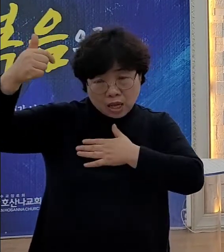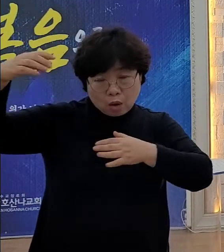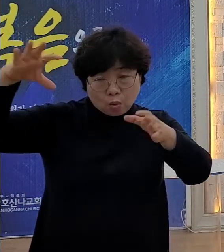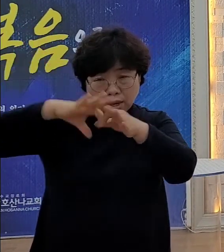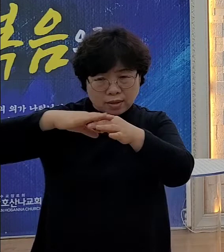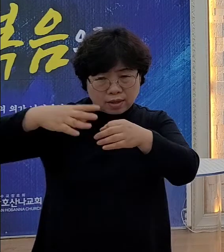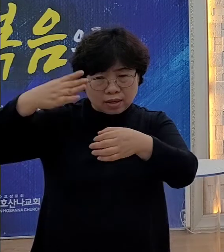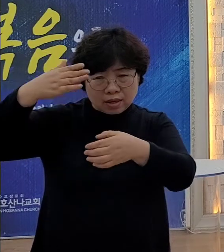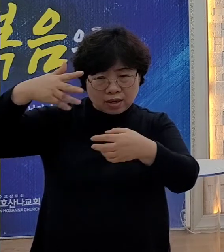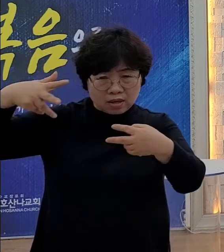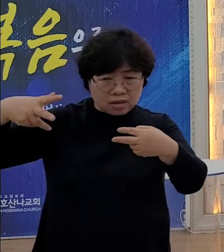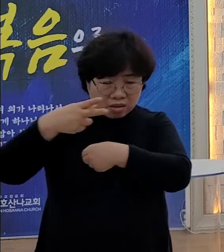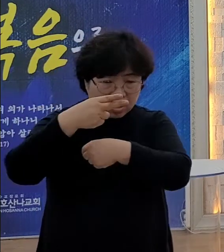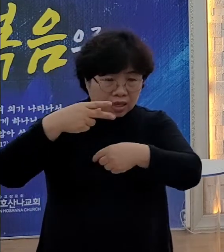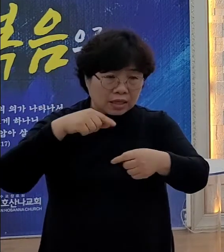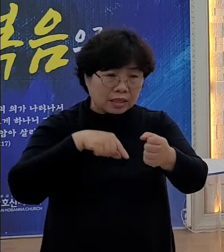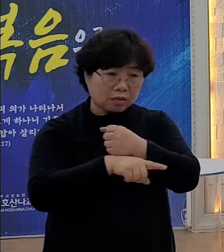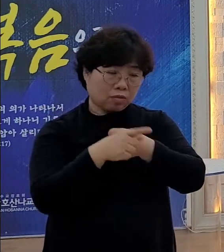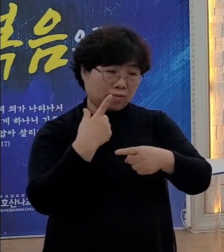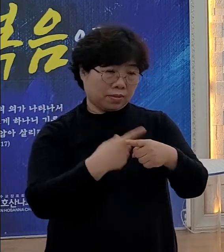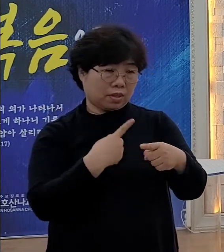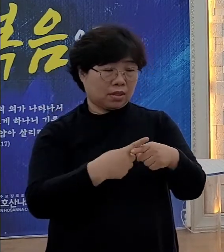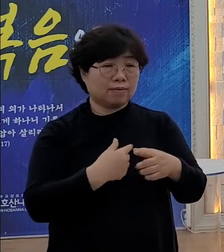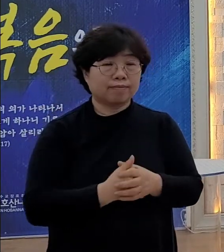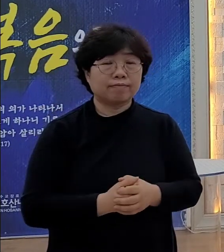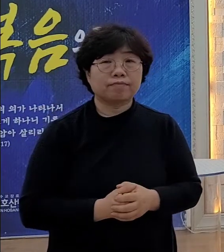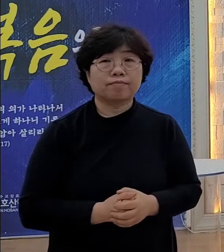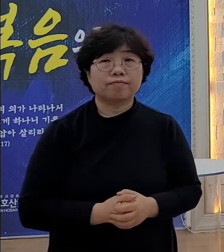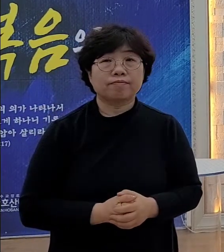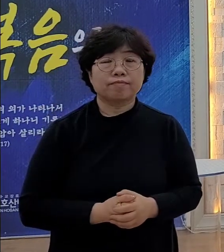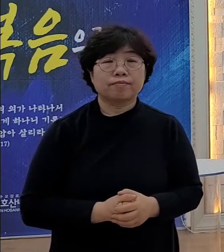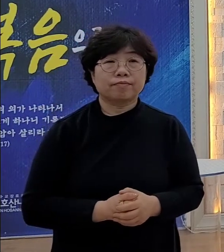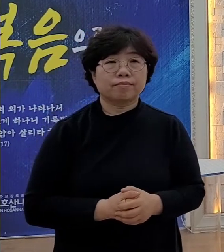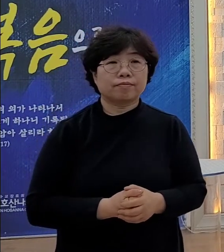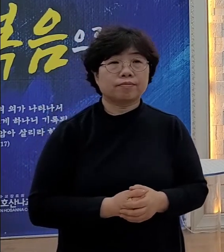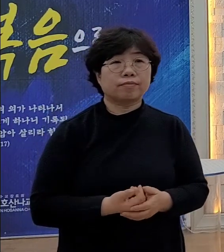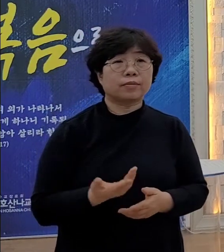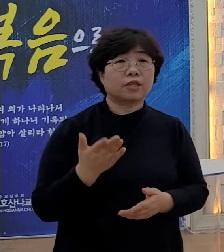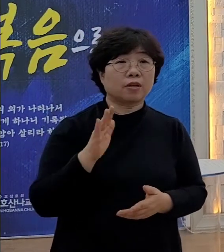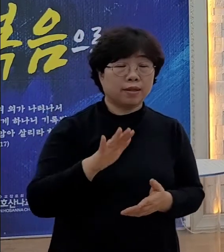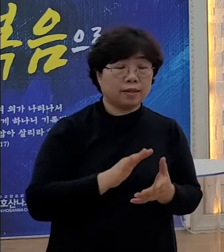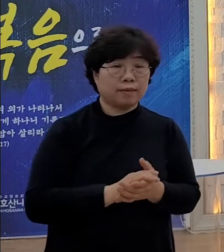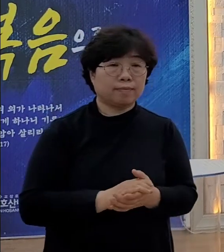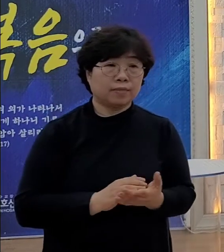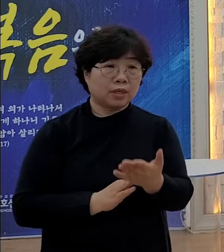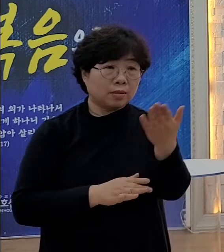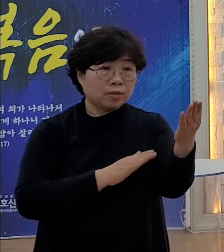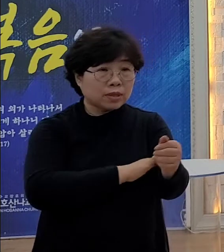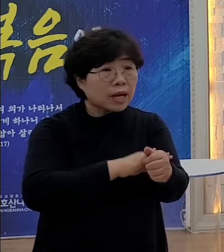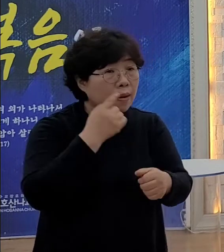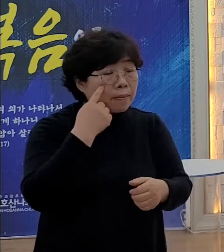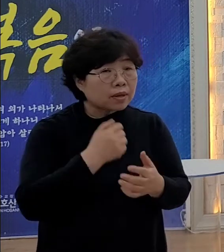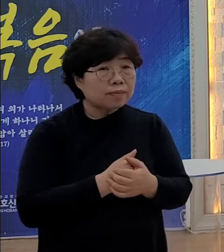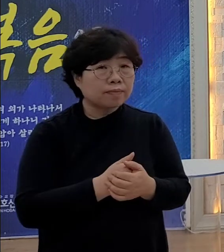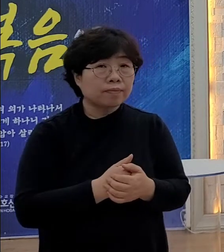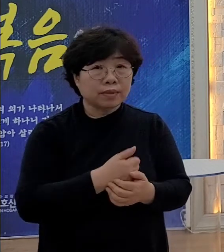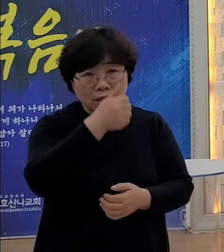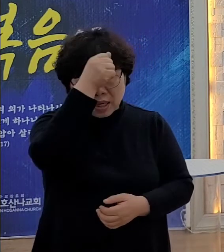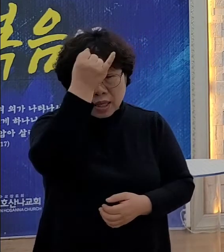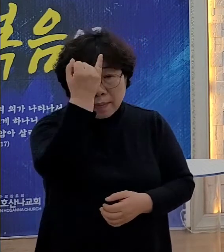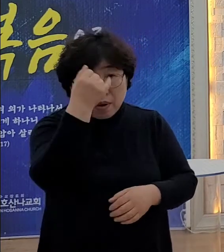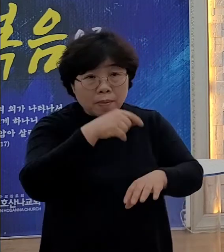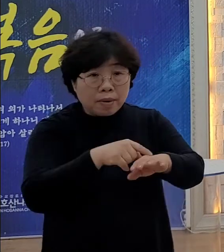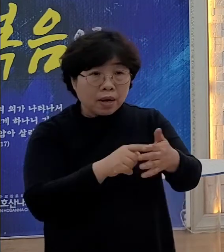자, 그런데 여러분 잘 보세요. 아담과 하와의 마음 가운데 어떤